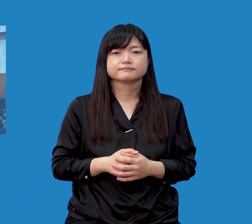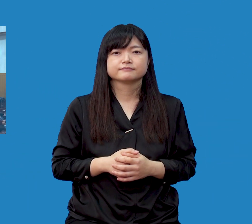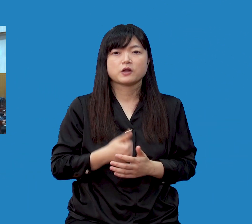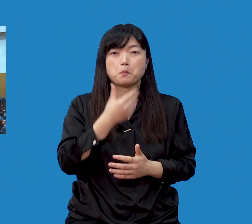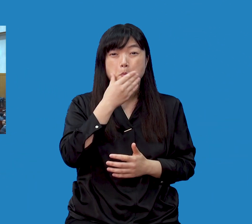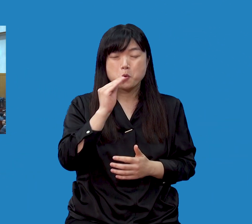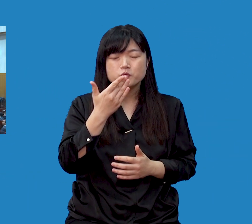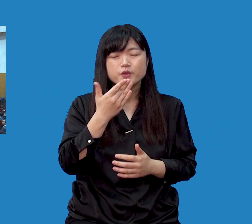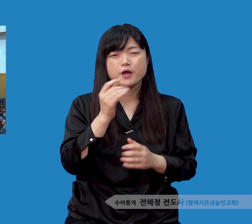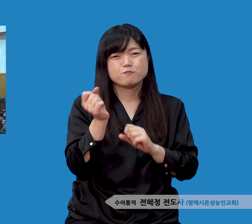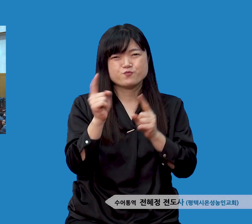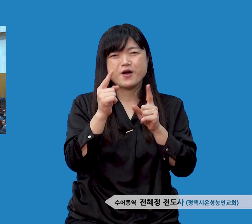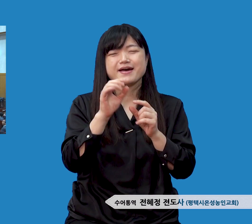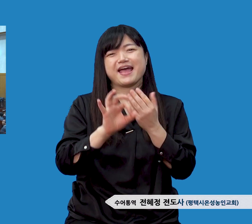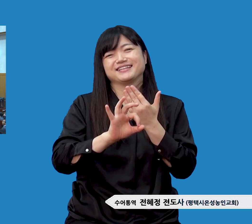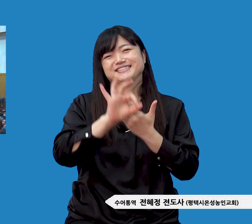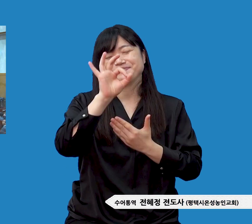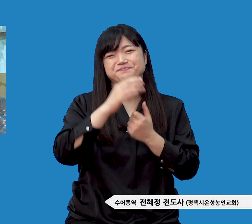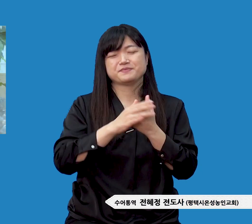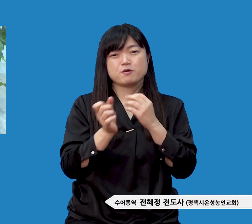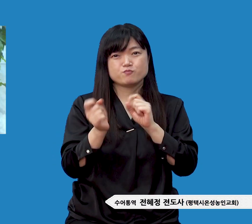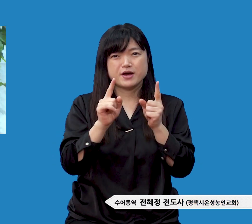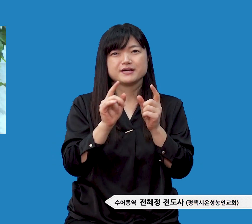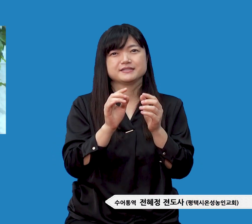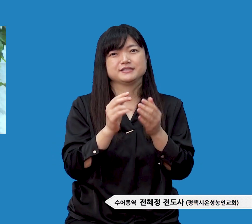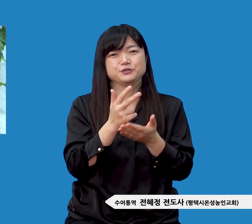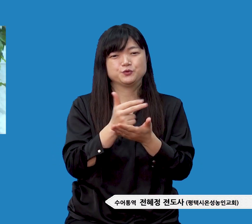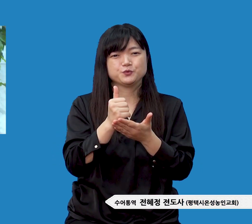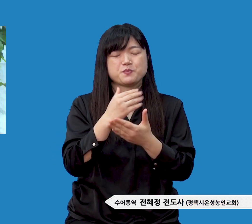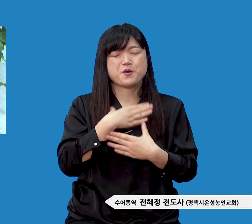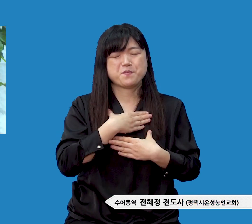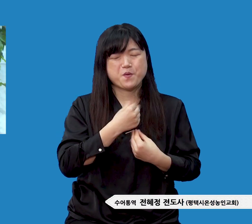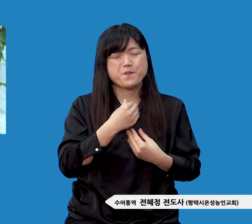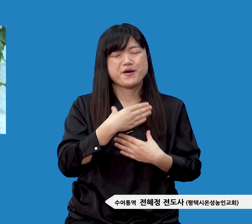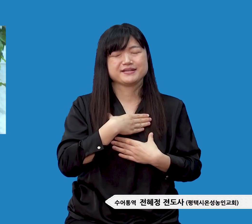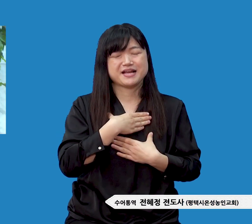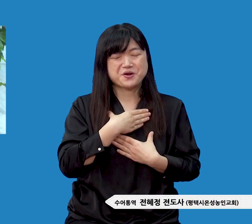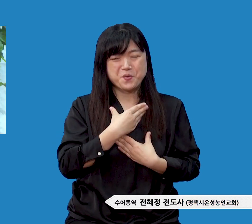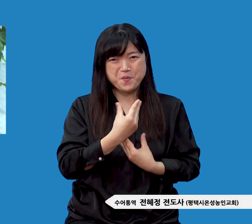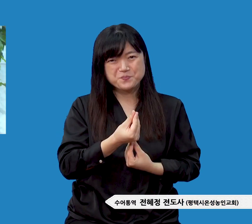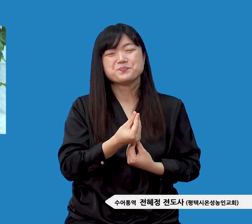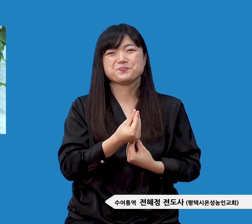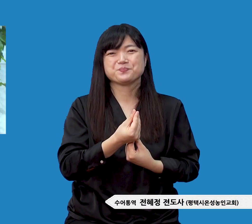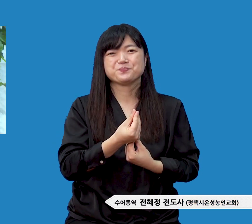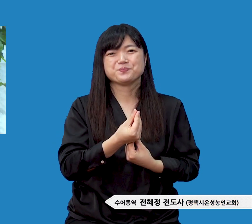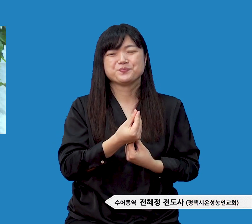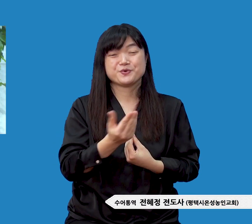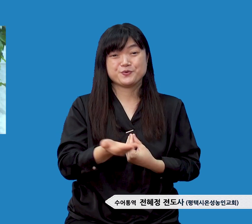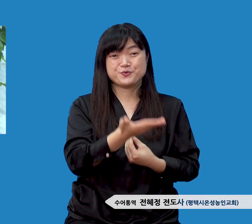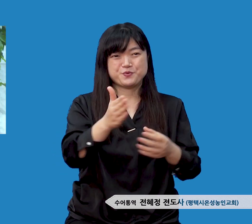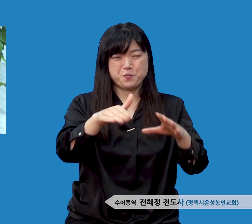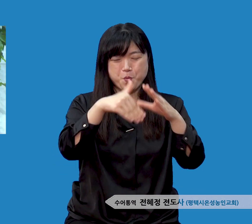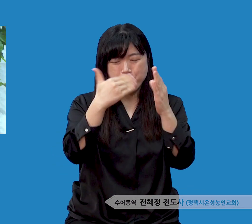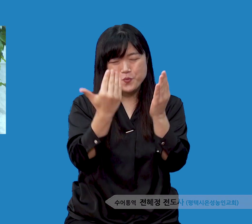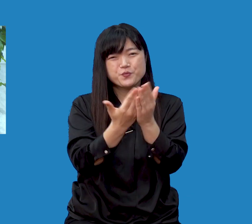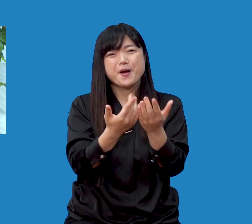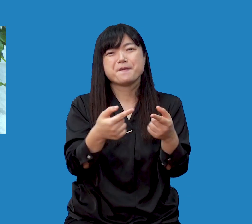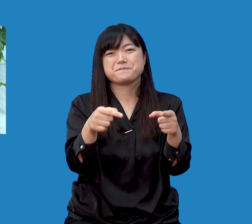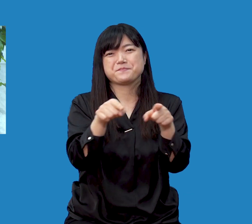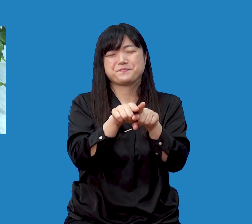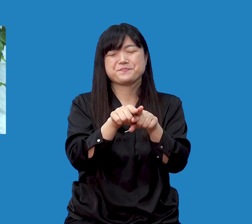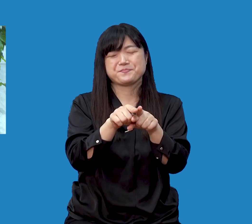네, 복된 부활의 아침입니다. 부활하신 우리 주님의 평화, 샬롬이 우리 모두와 함께